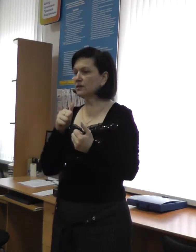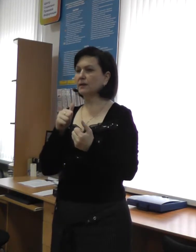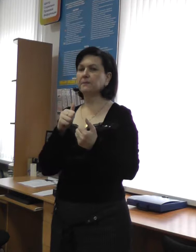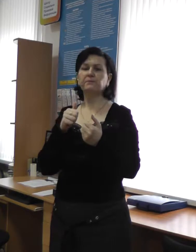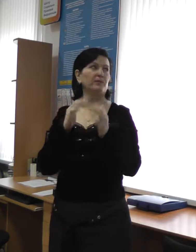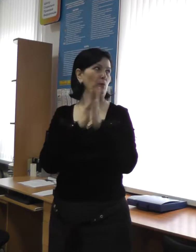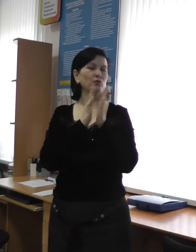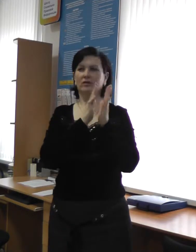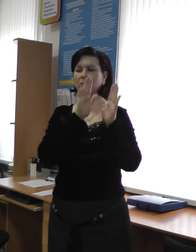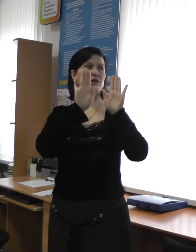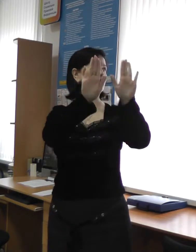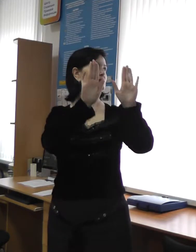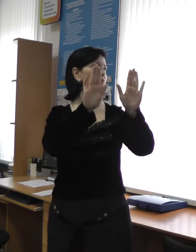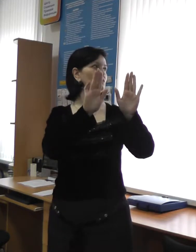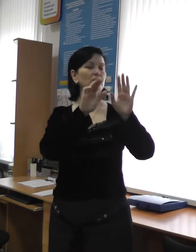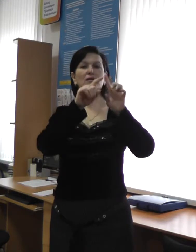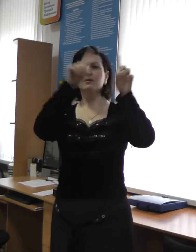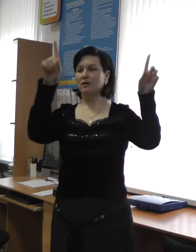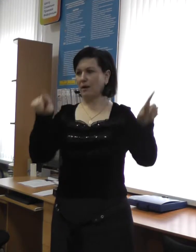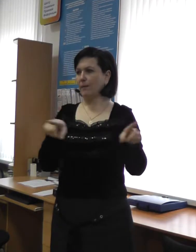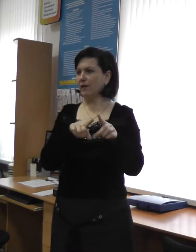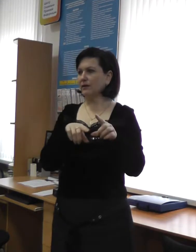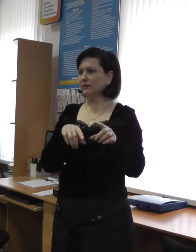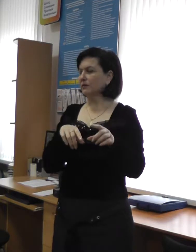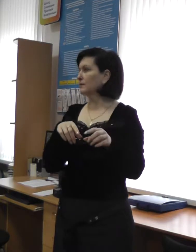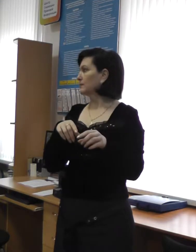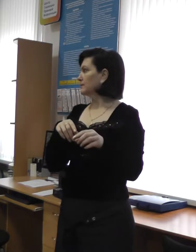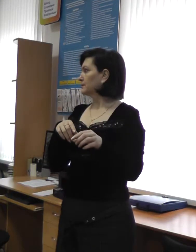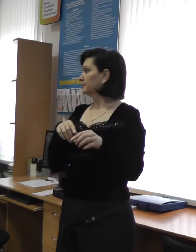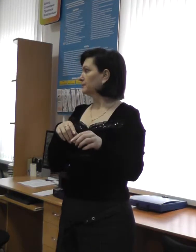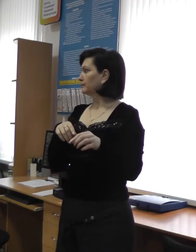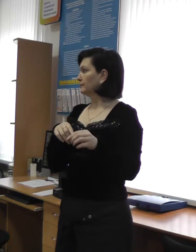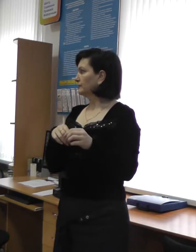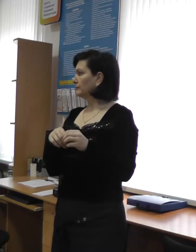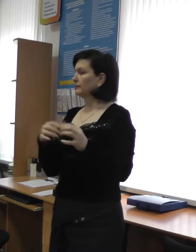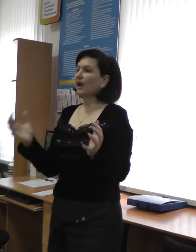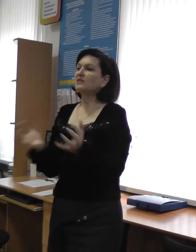просят. И вообще, ну как, греческой общины в данный момент все-таки дорожат.